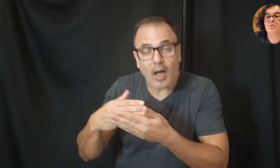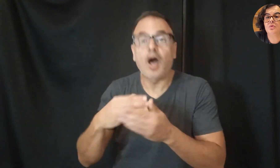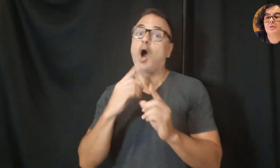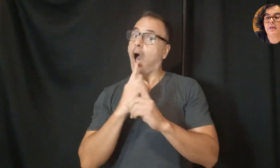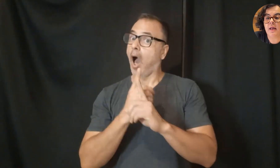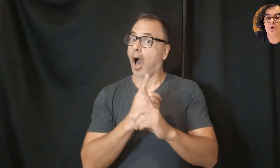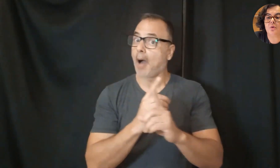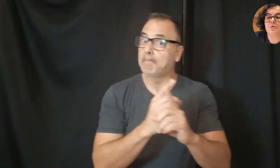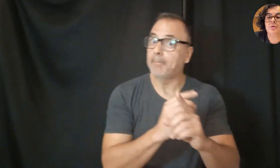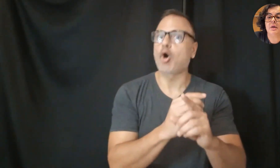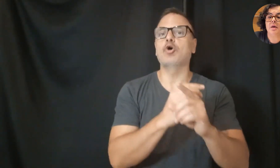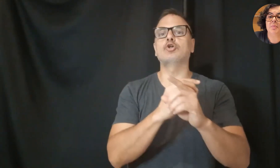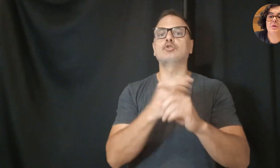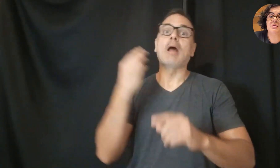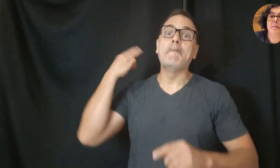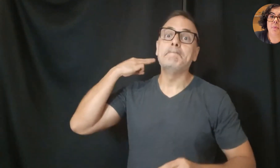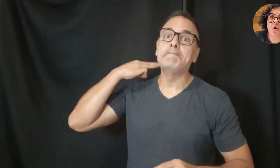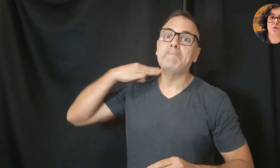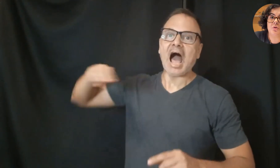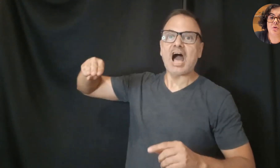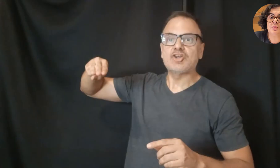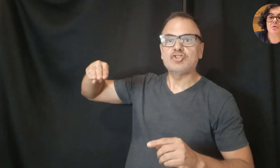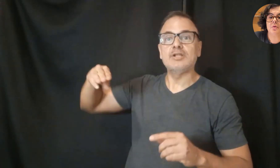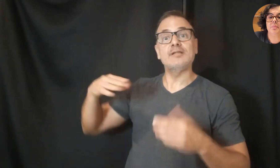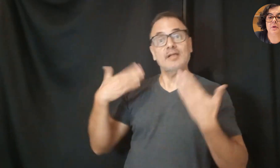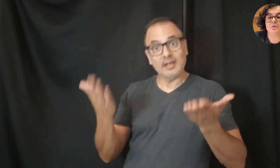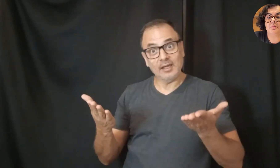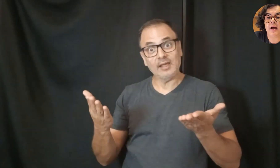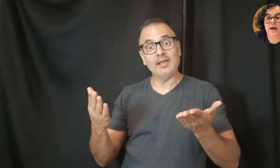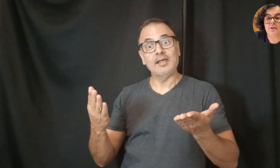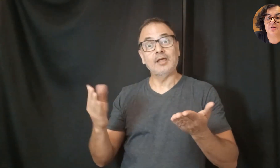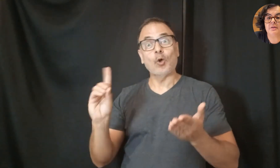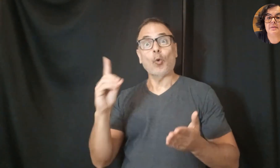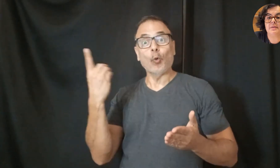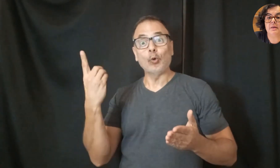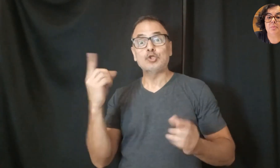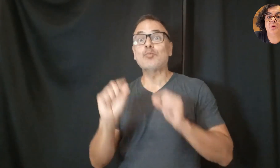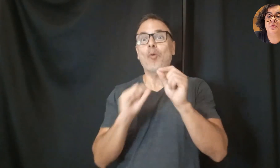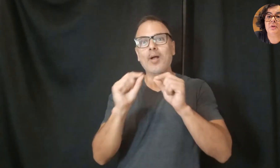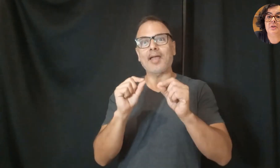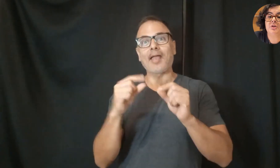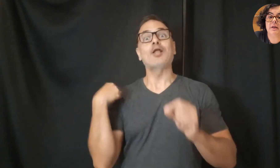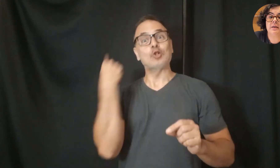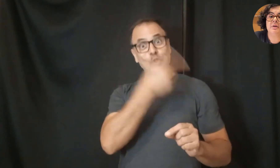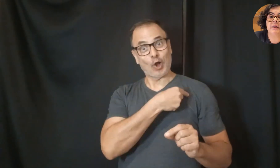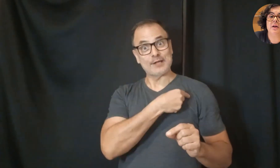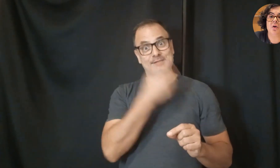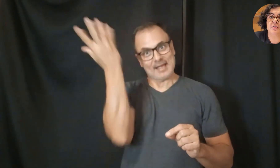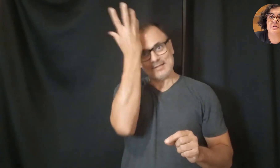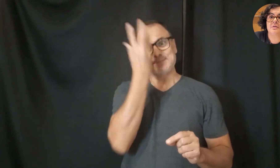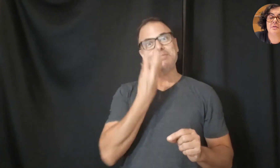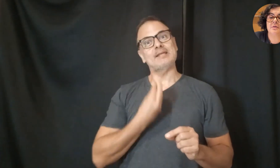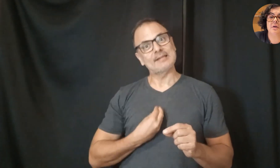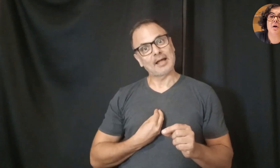dos séculos pelos apóstolos, pelos mártires e, por fim, chegando até nós,